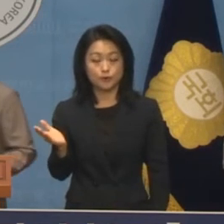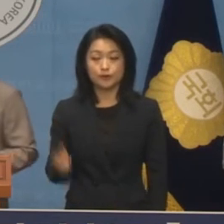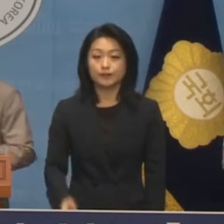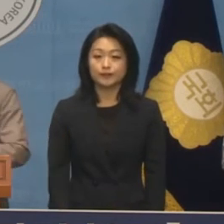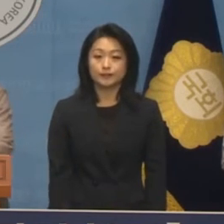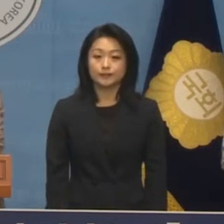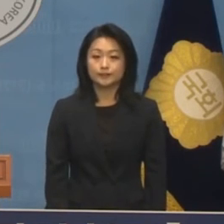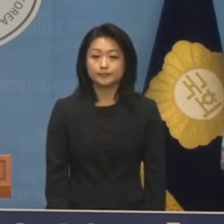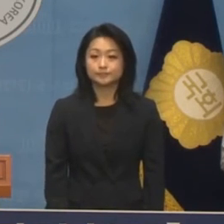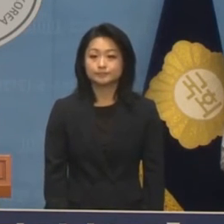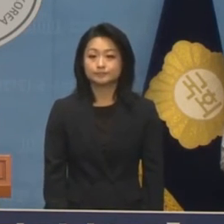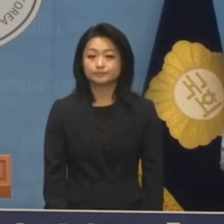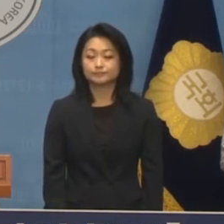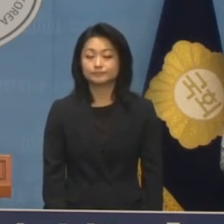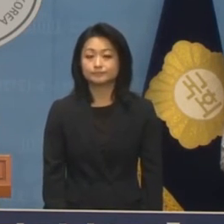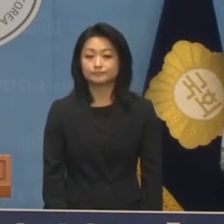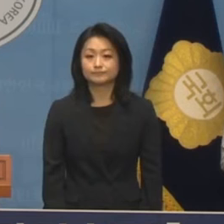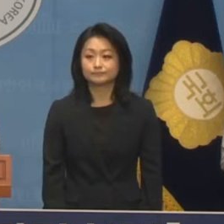네,